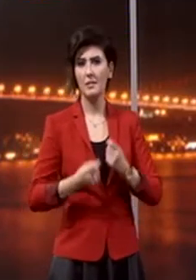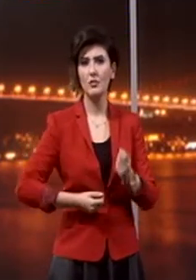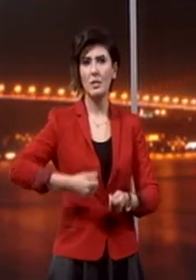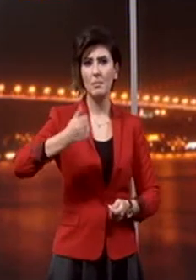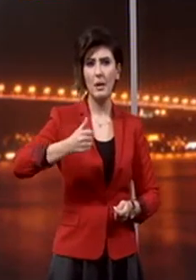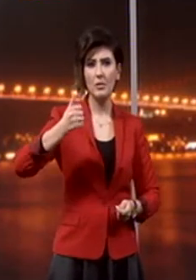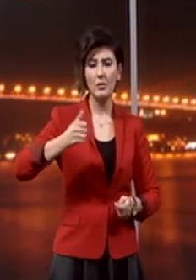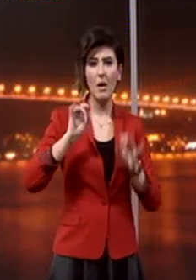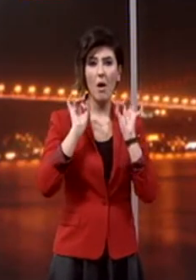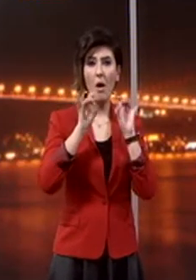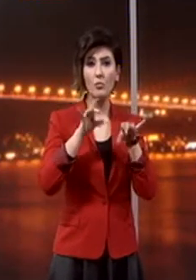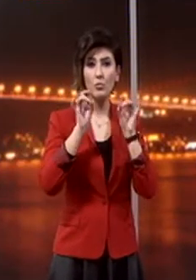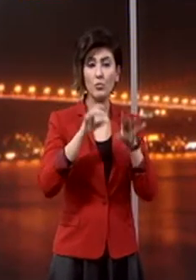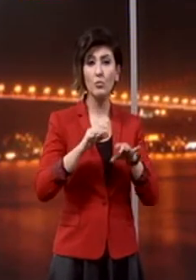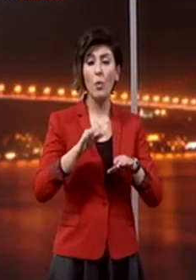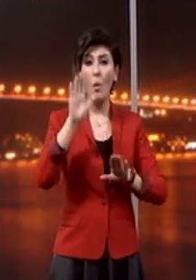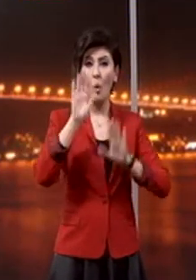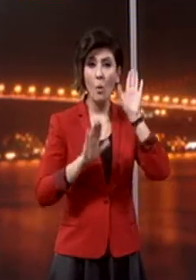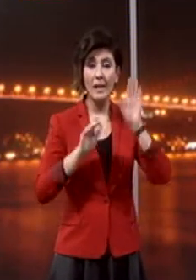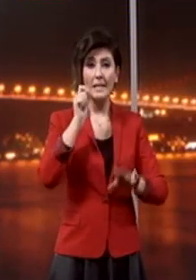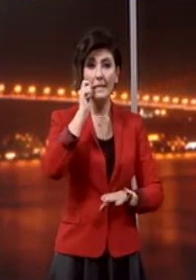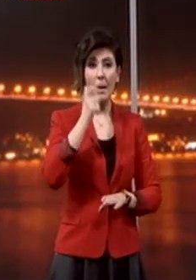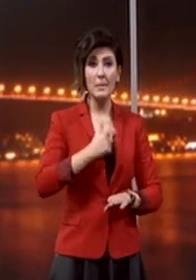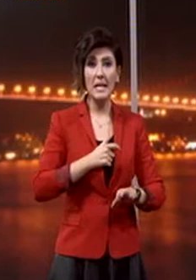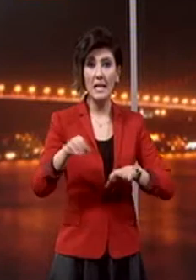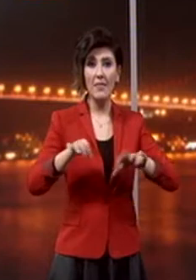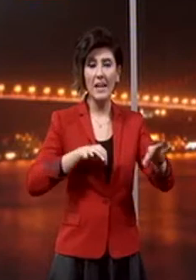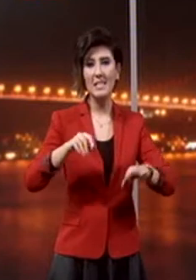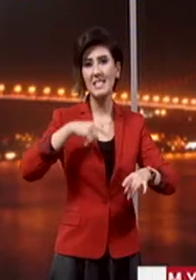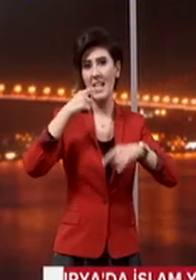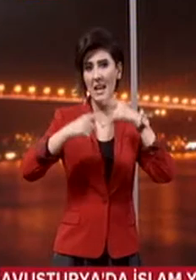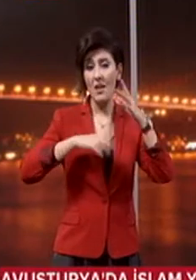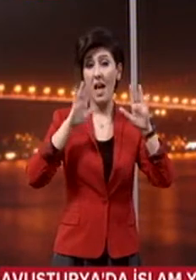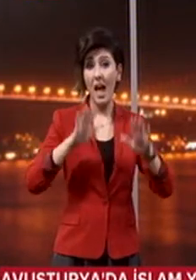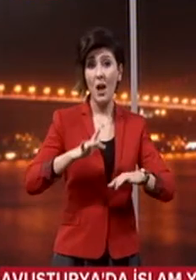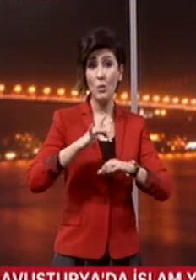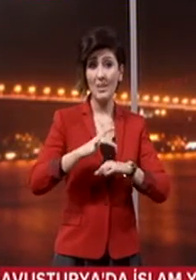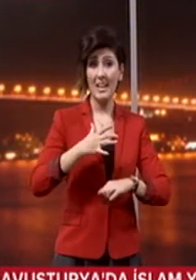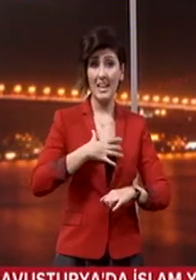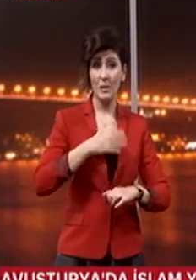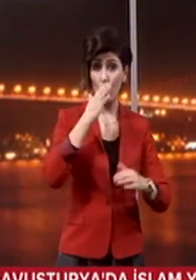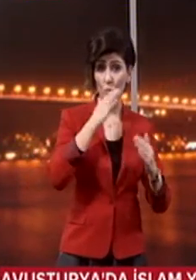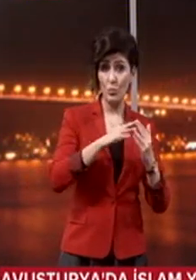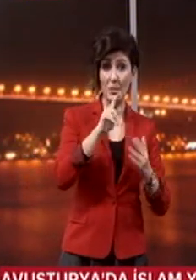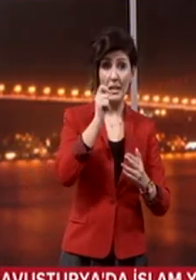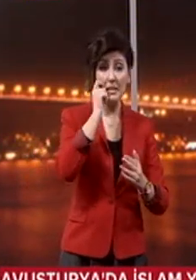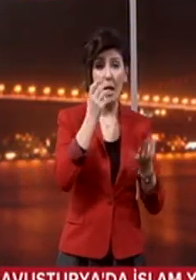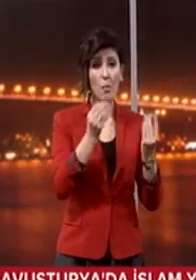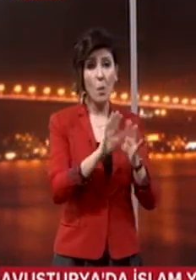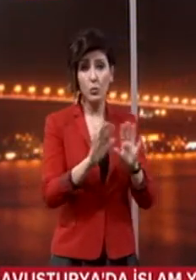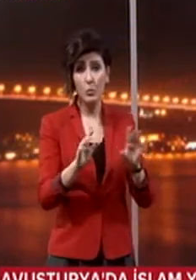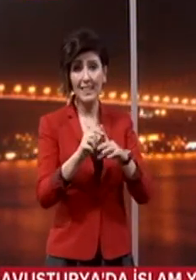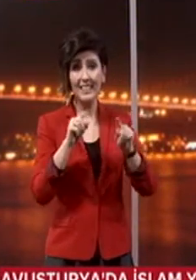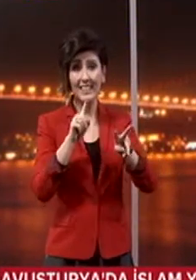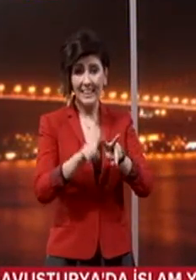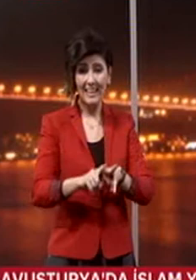Diyanet İşleri Başkanı Mehmet Görmez, Avusturya'da oylanacak İslam yasa tasarısını eleştirdi. Her ülke kendine uygun bir İslam oluşturamaz,